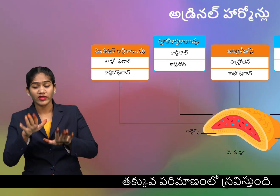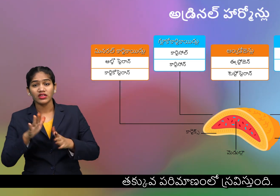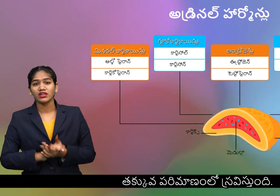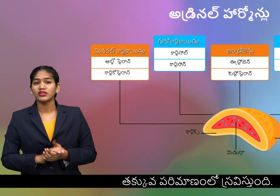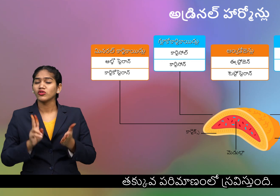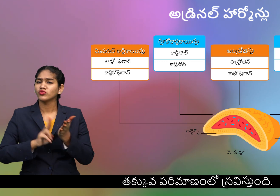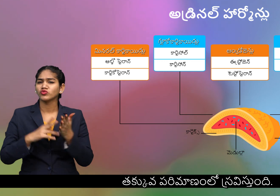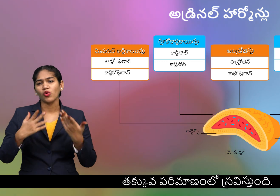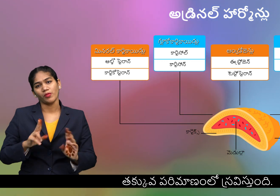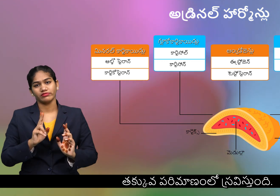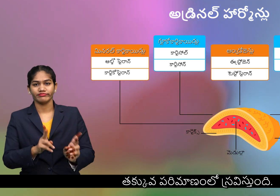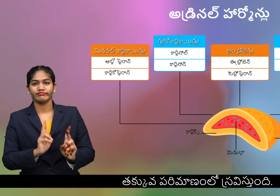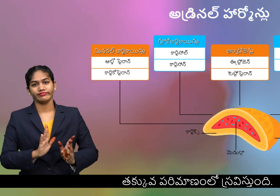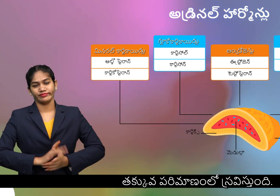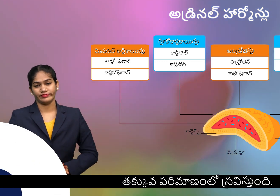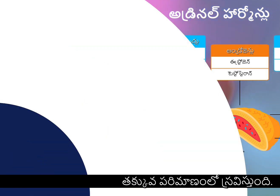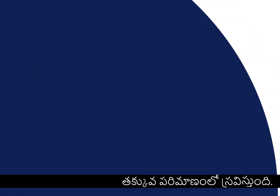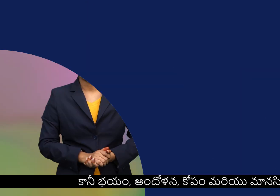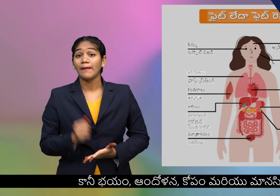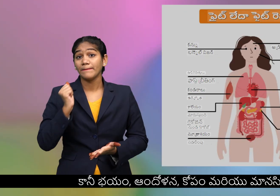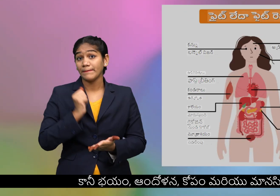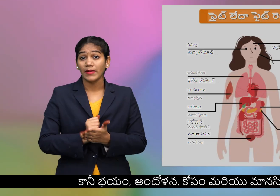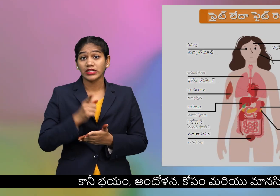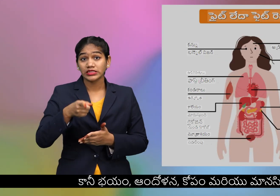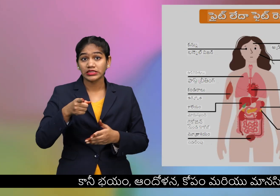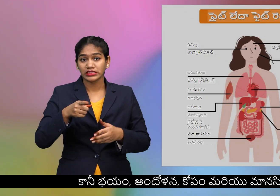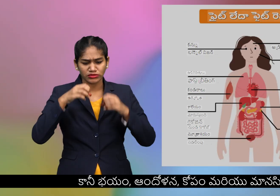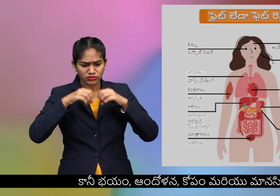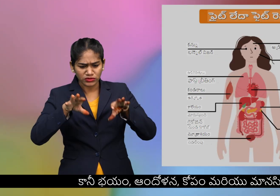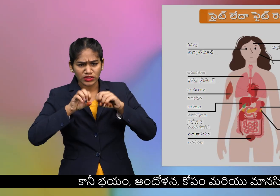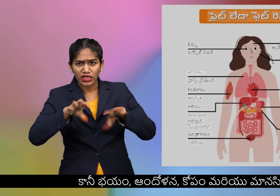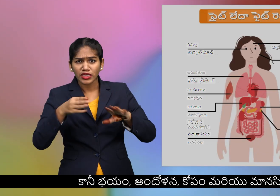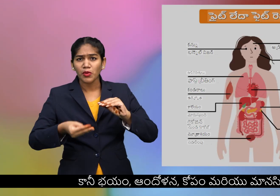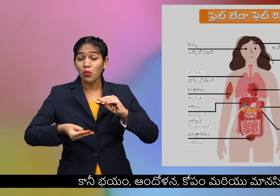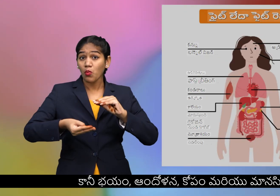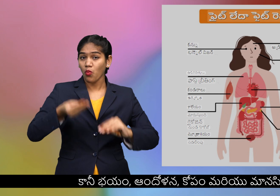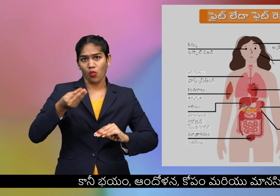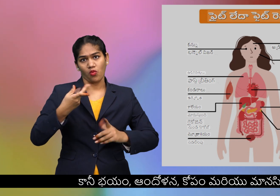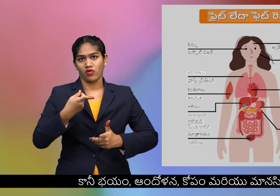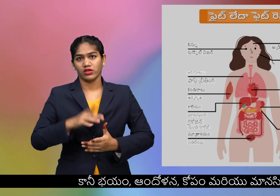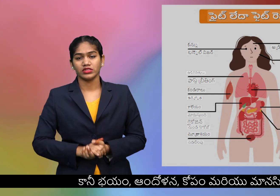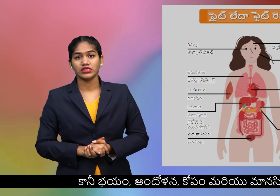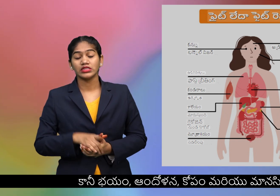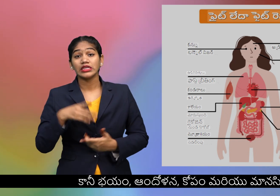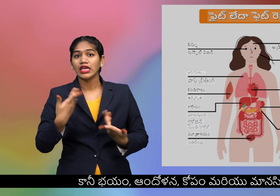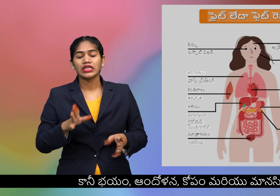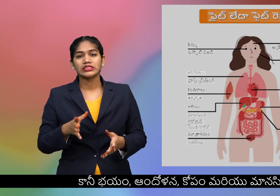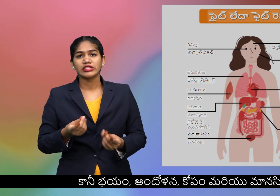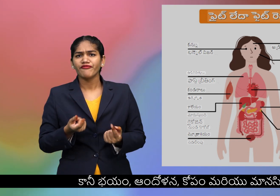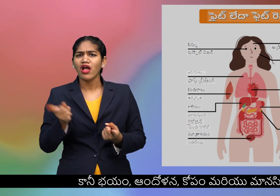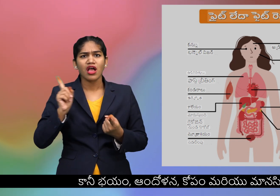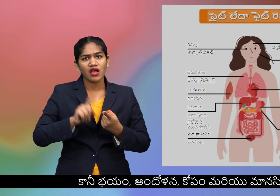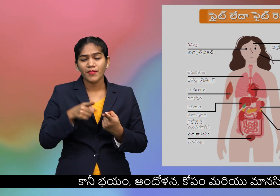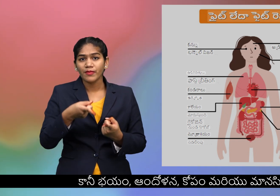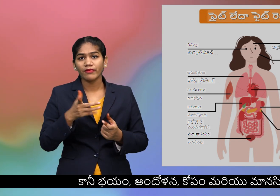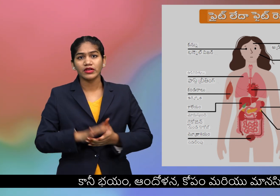తక్కువ పరిమాణంలో స్రవిస్తుంది. కానీ భయం, ఆందోళన, కోపం మరియు మానసిక